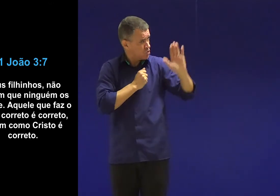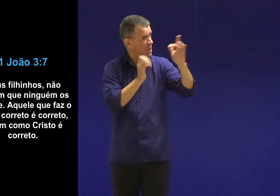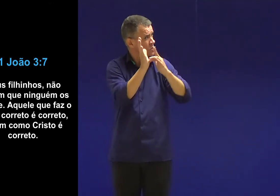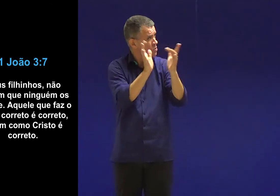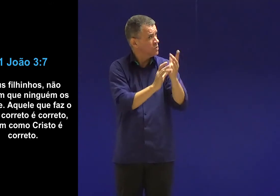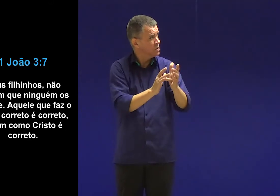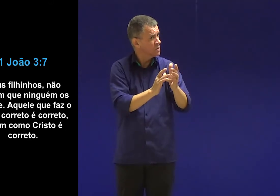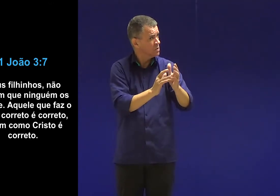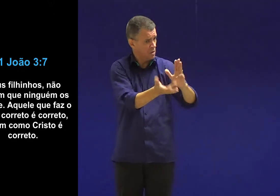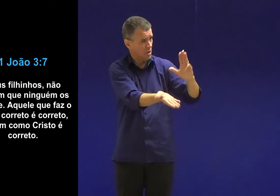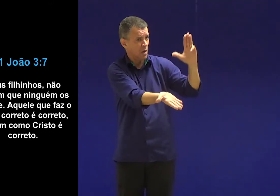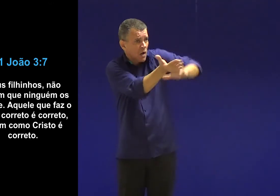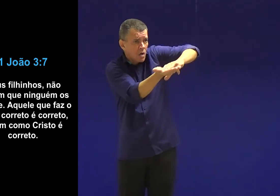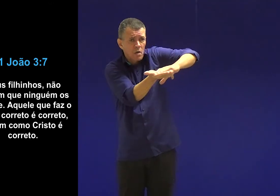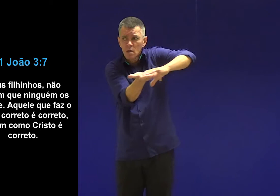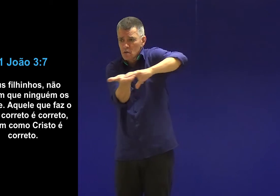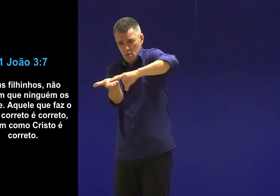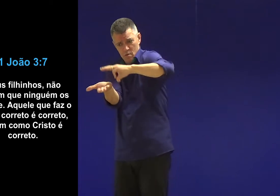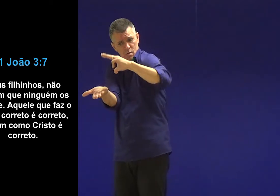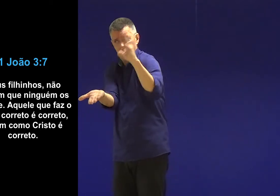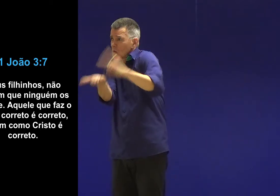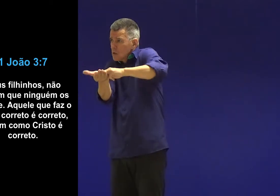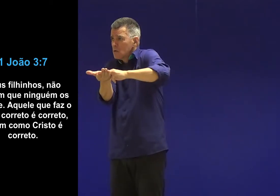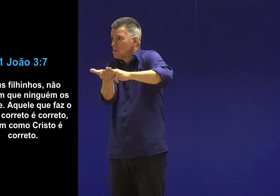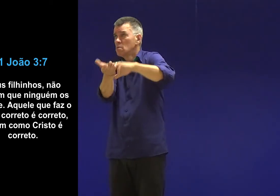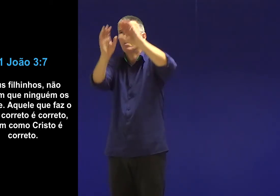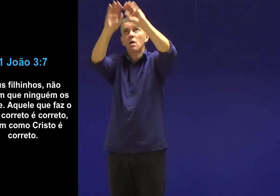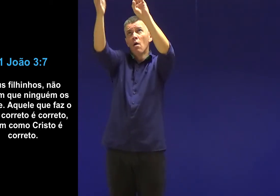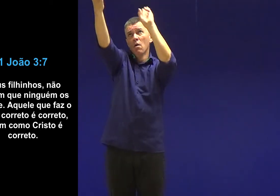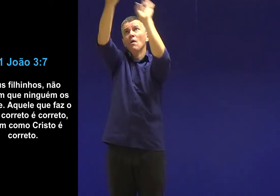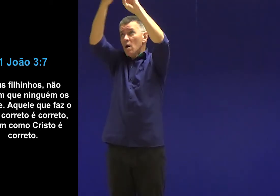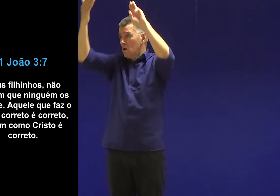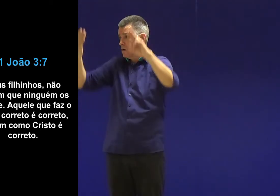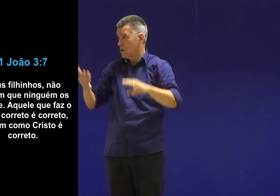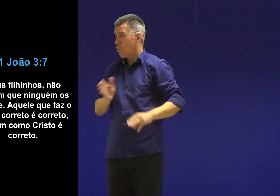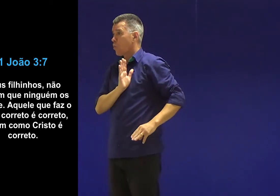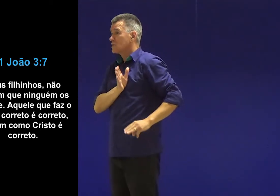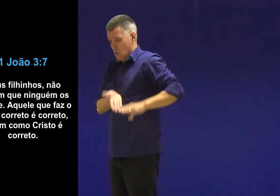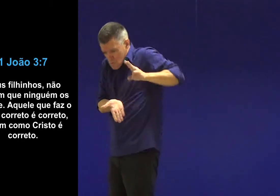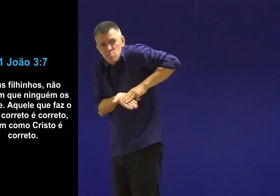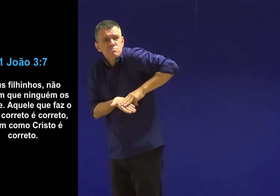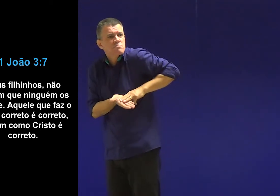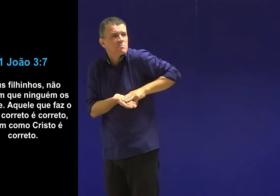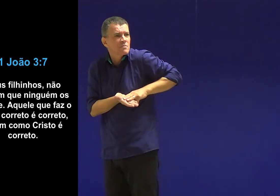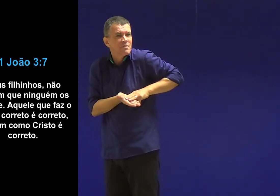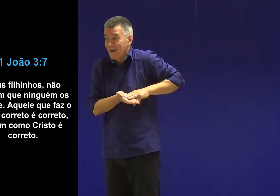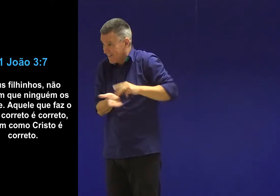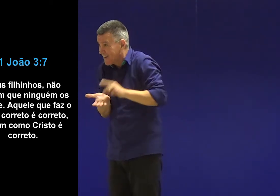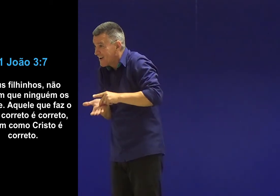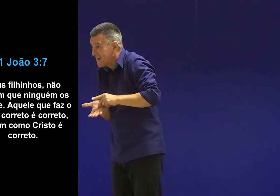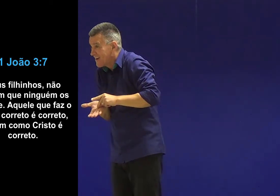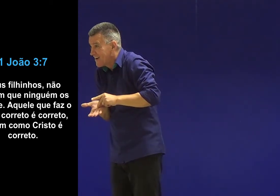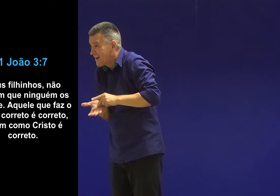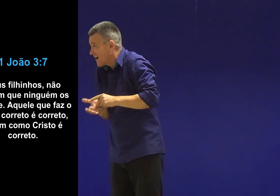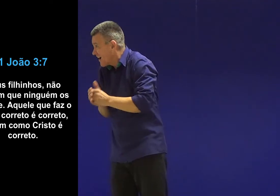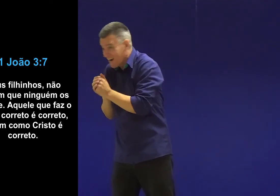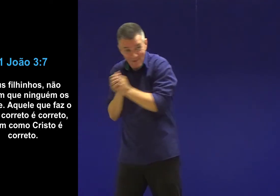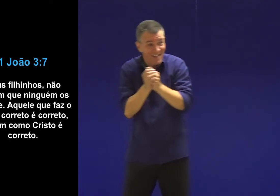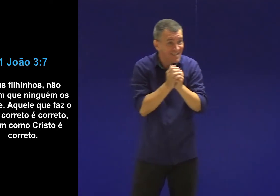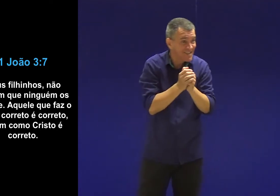Meus filhinhos. E aí então ele traz o que ele tem que dizer. Mas ele está compactuado